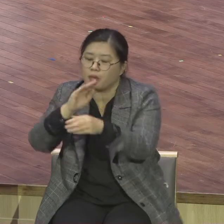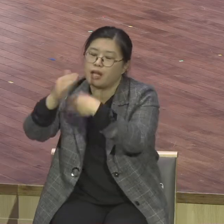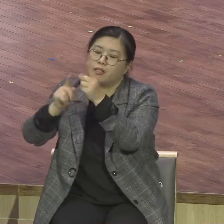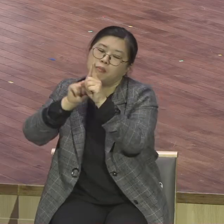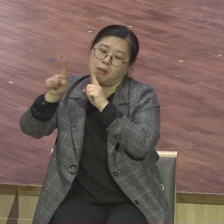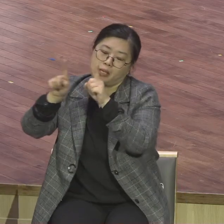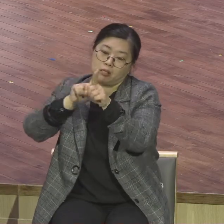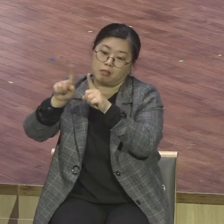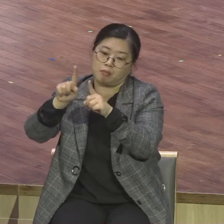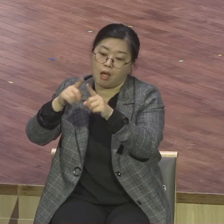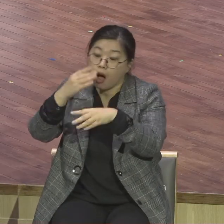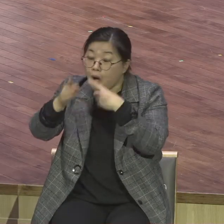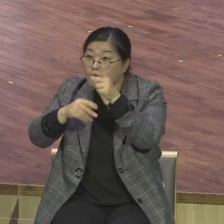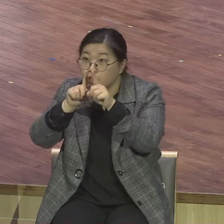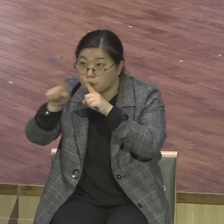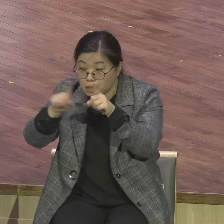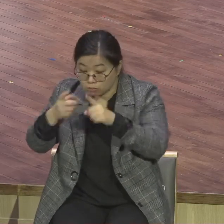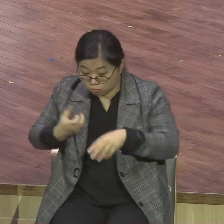믿음.